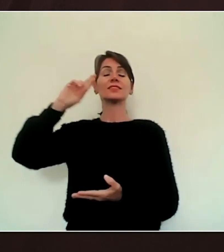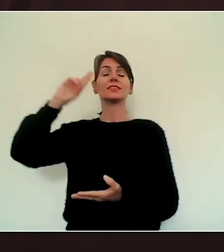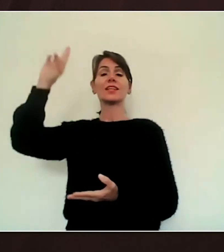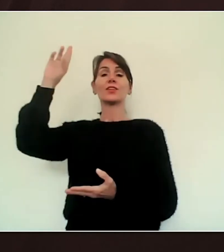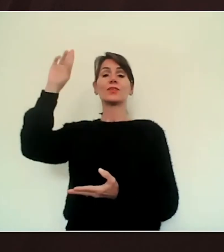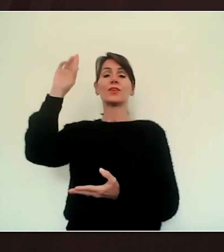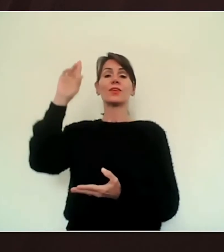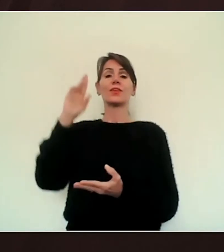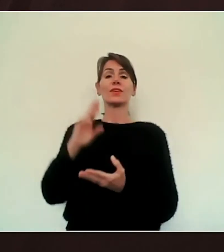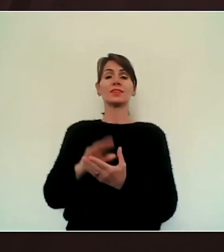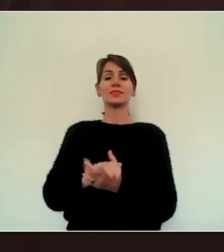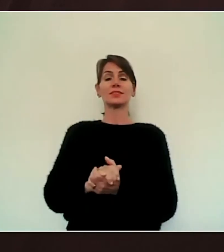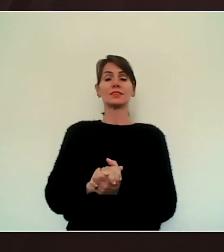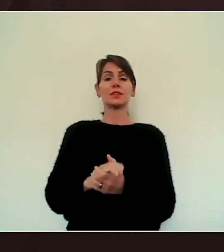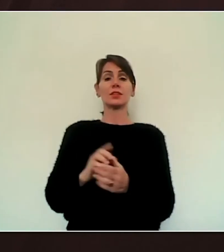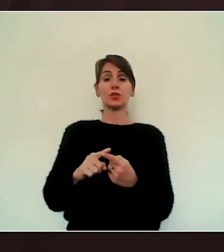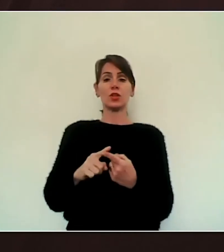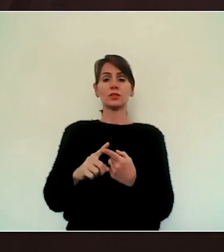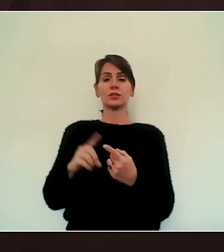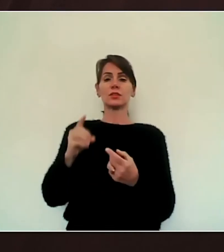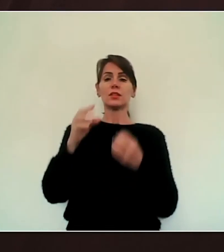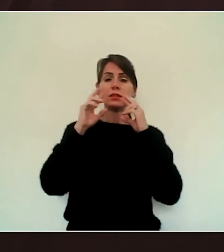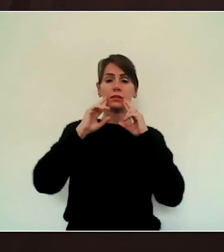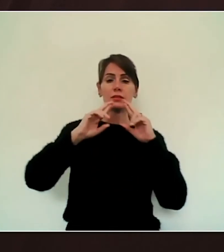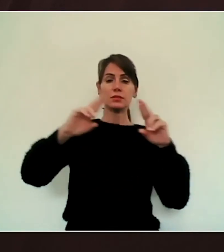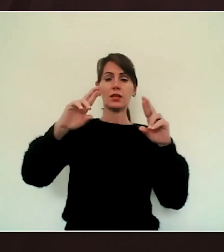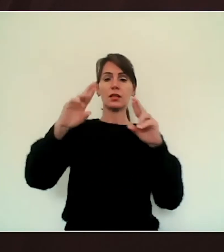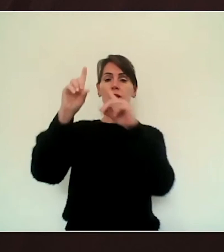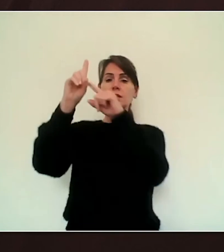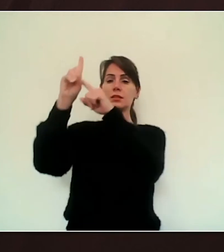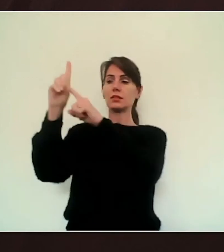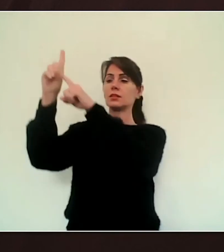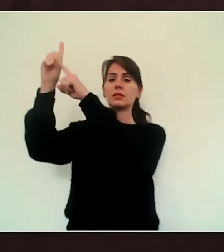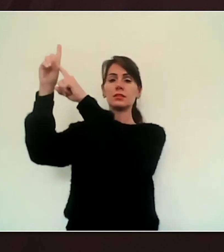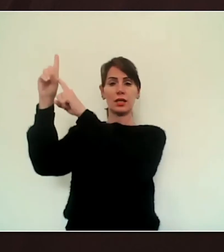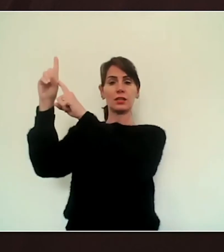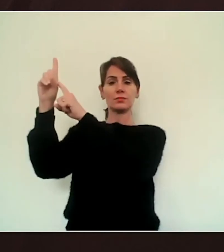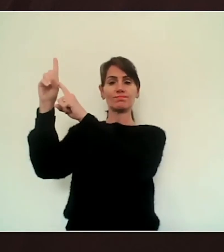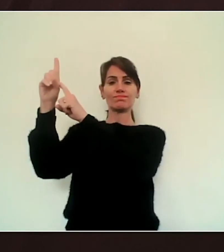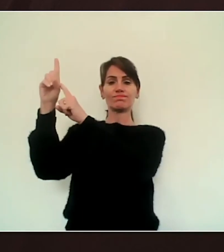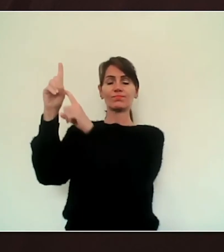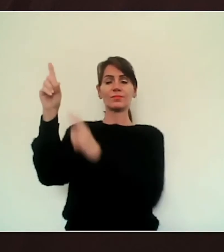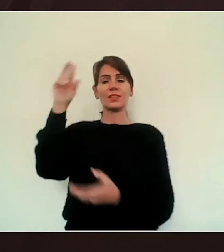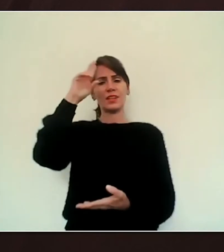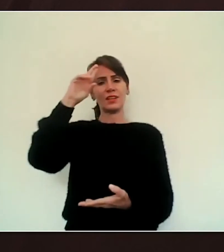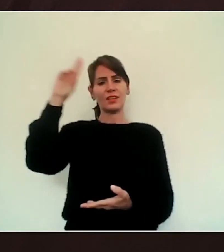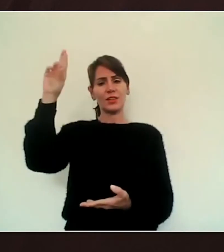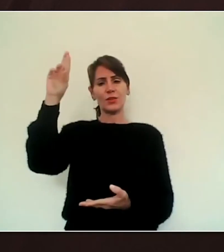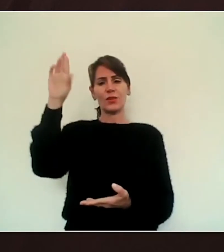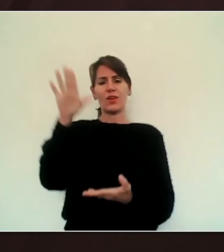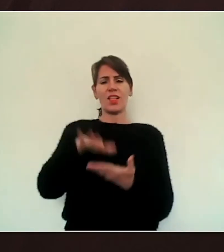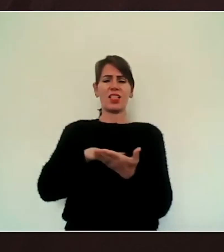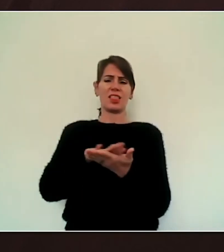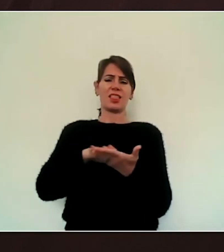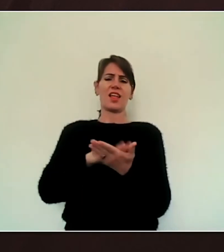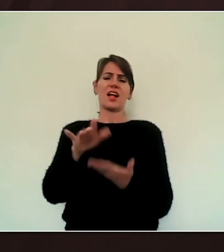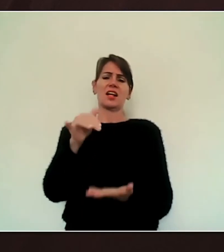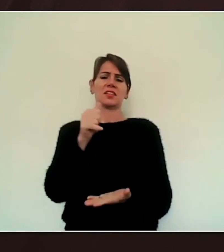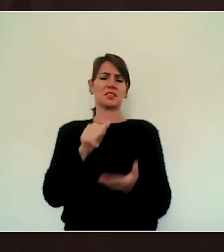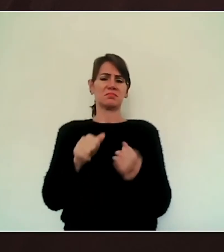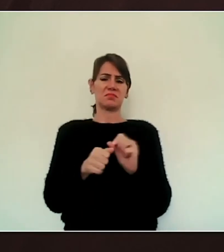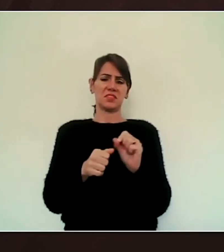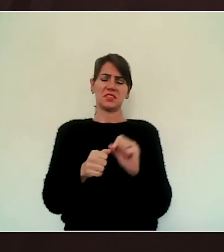dependência total. Sem o Senhor nada podemos fazer. E para essa igreja,